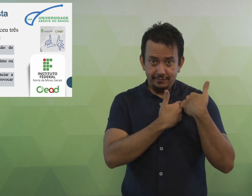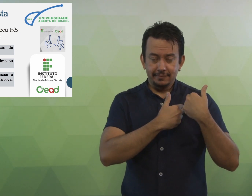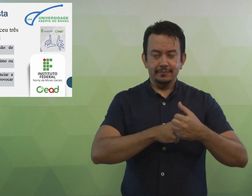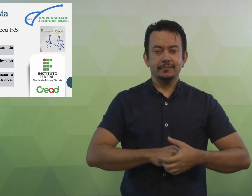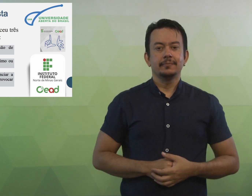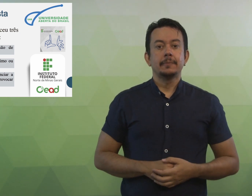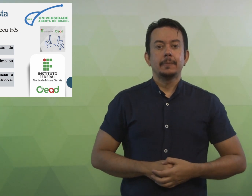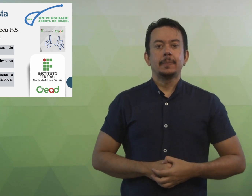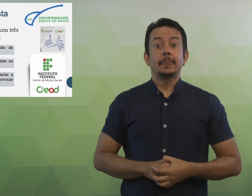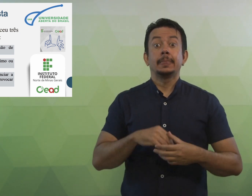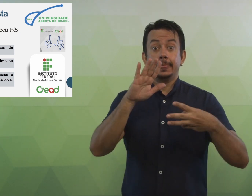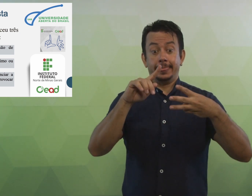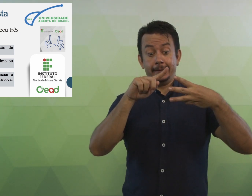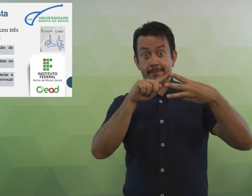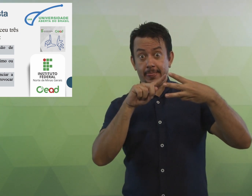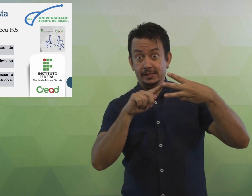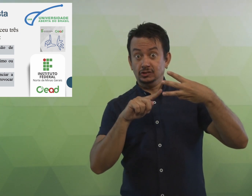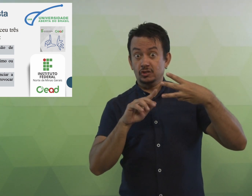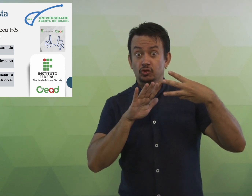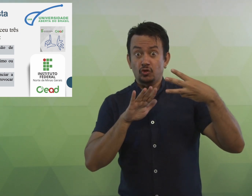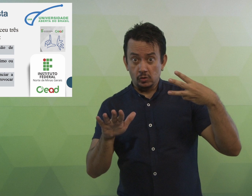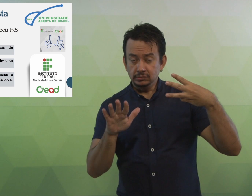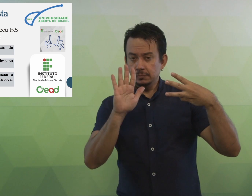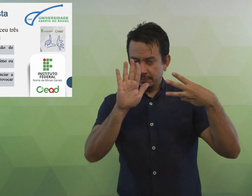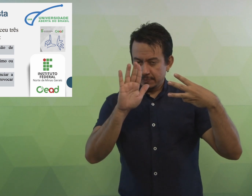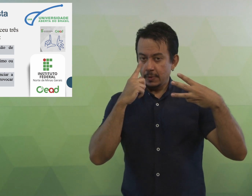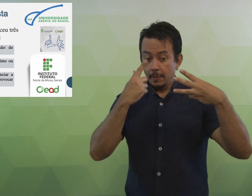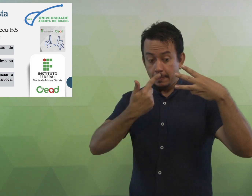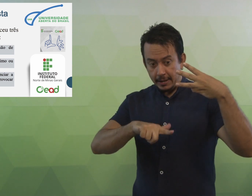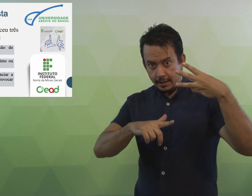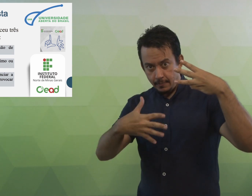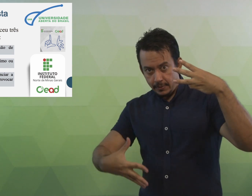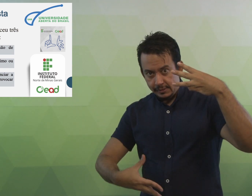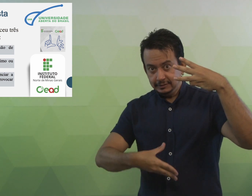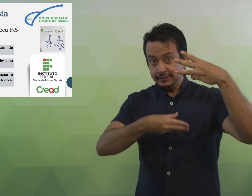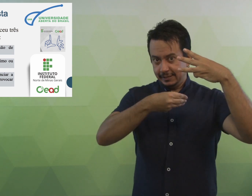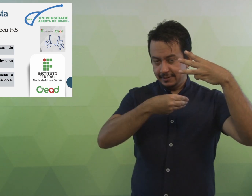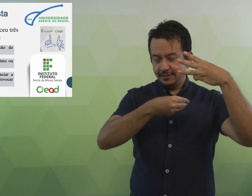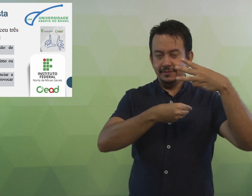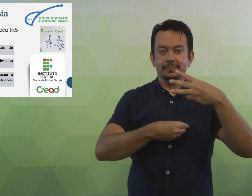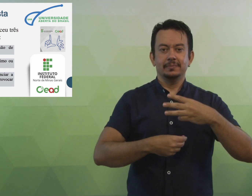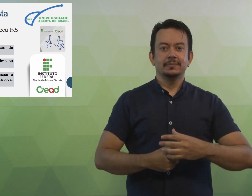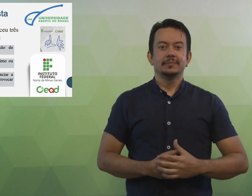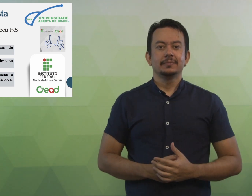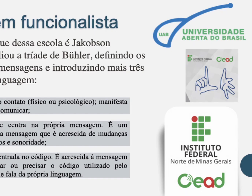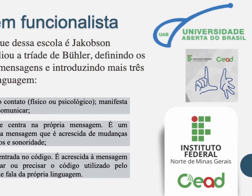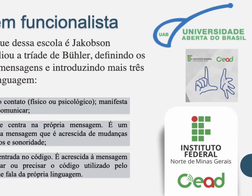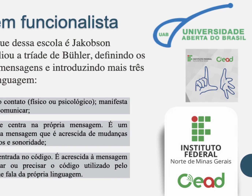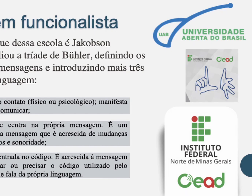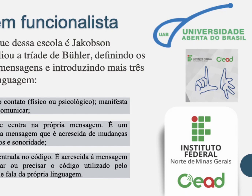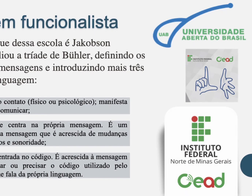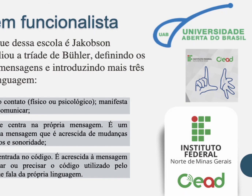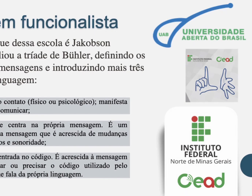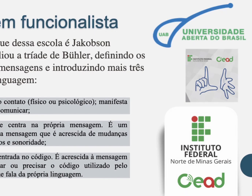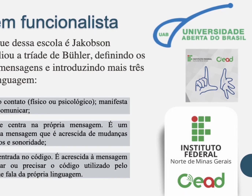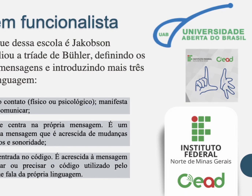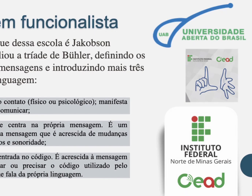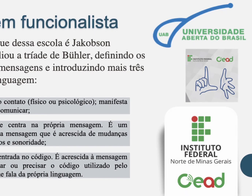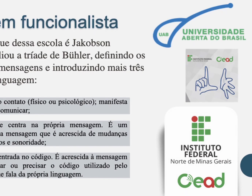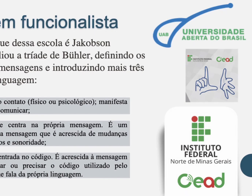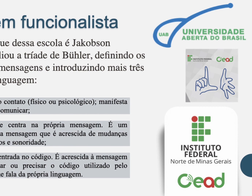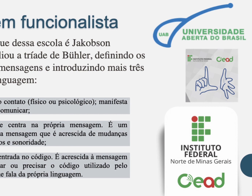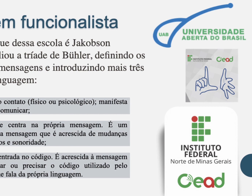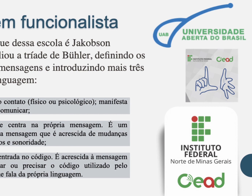tá? Então, essas três são as funções, as abordagens do funcionalista. E nós